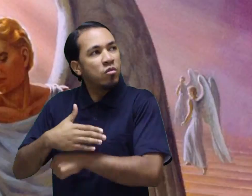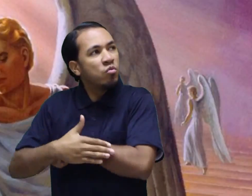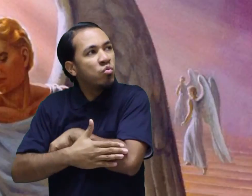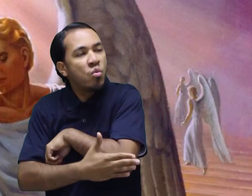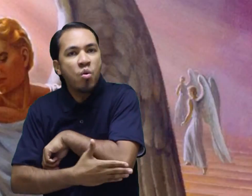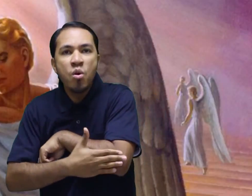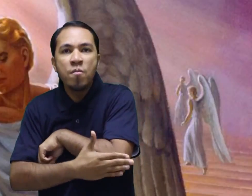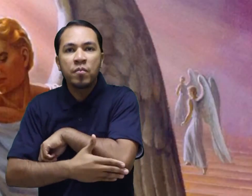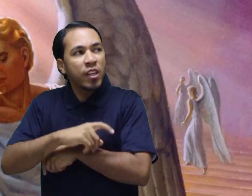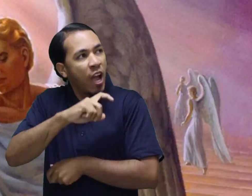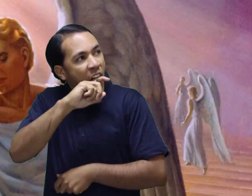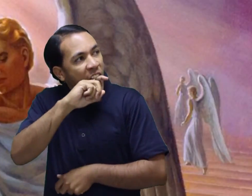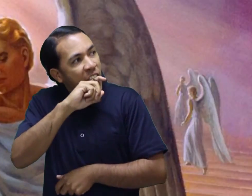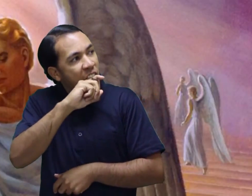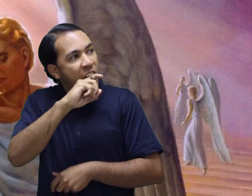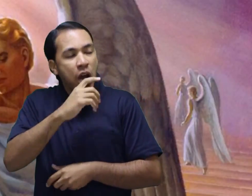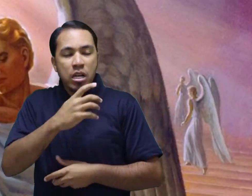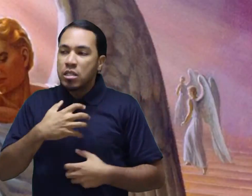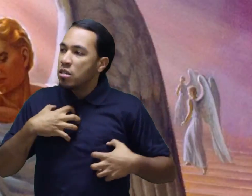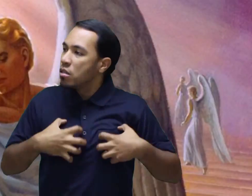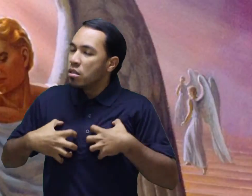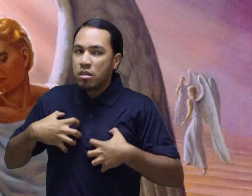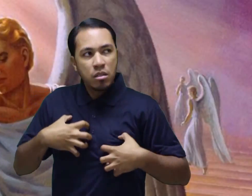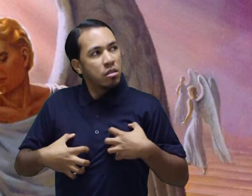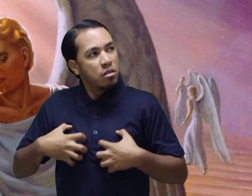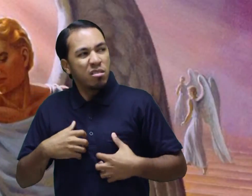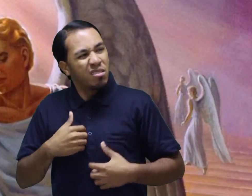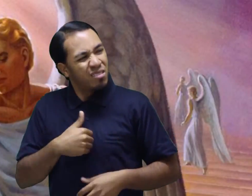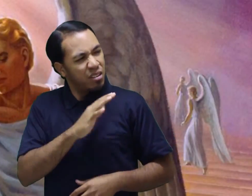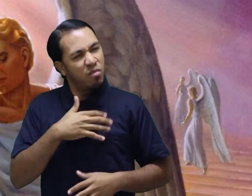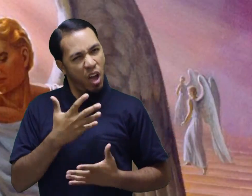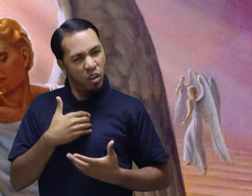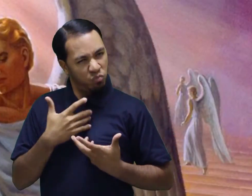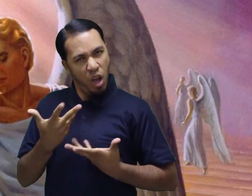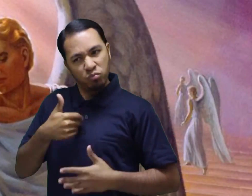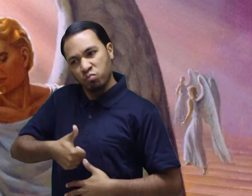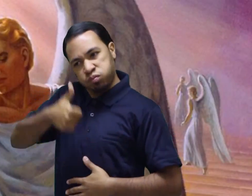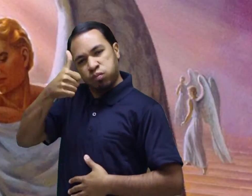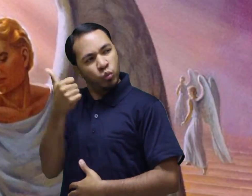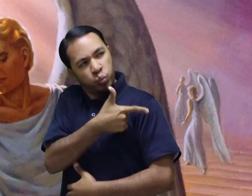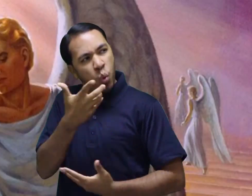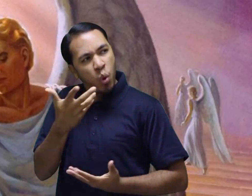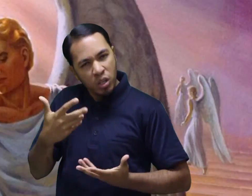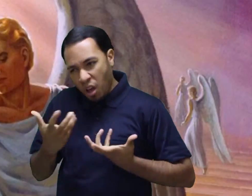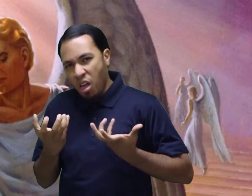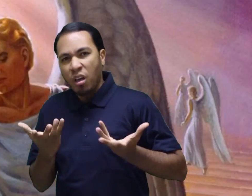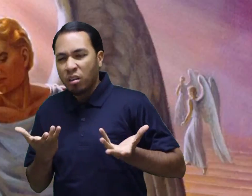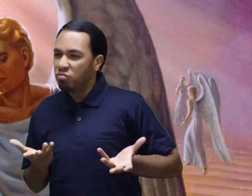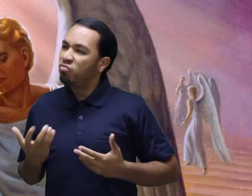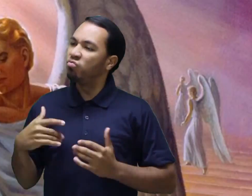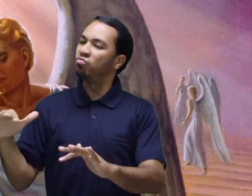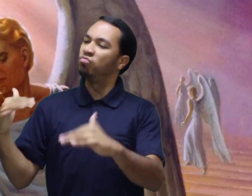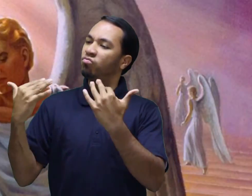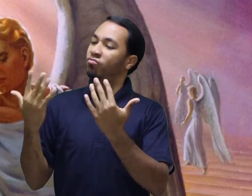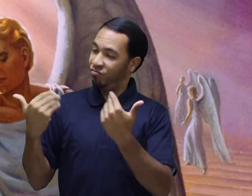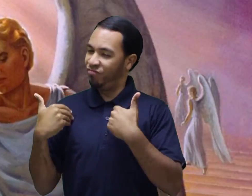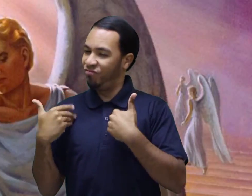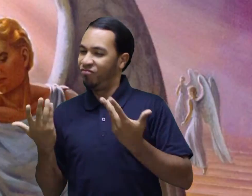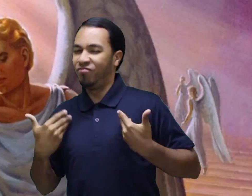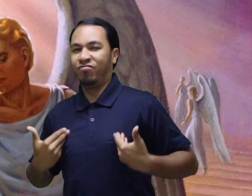ciúmes e inveja. Começou a ter sentimentos ruins. Queria ser maior do que Deus. Se